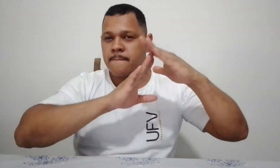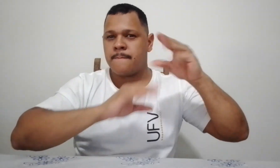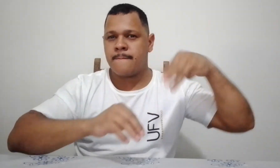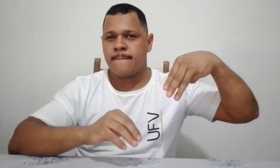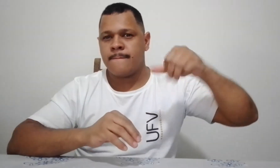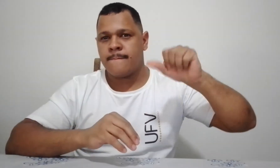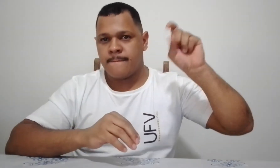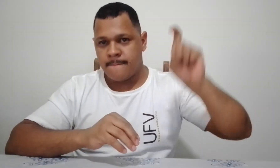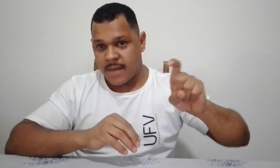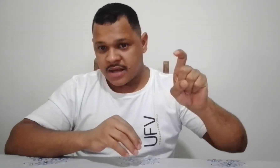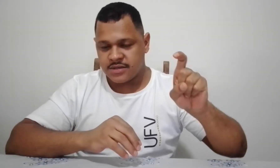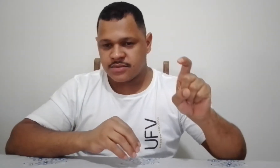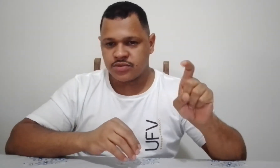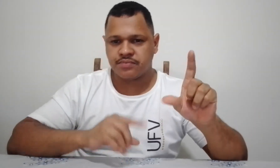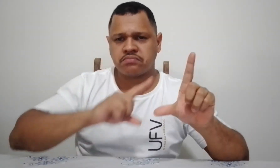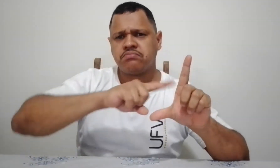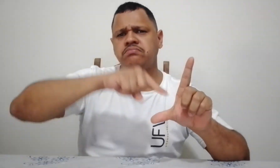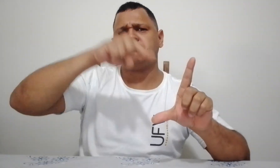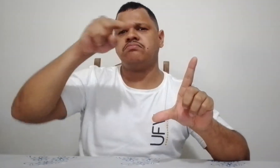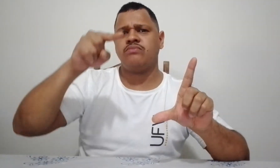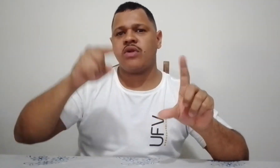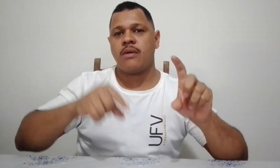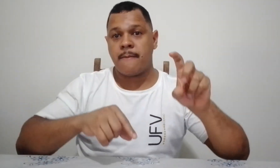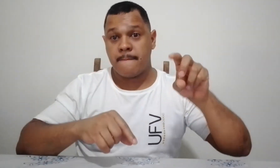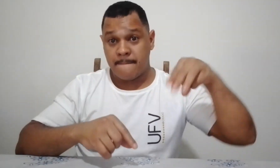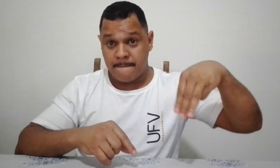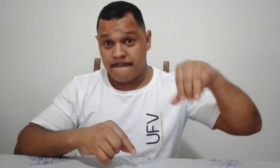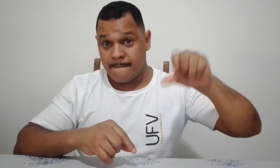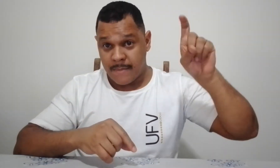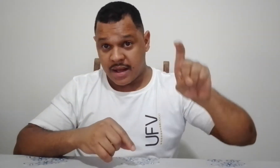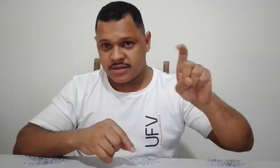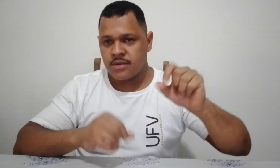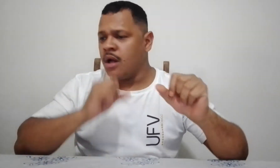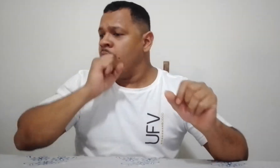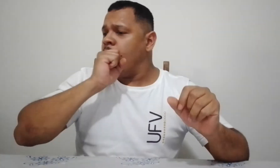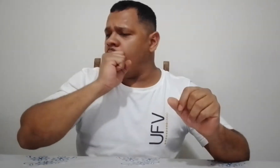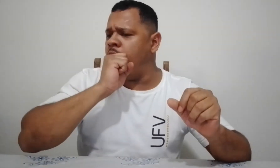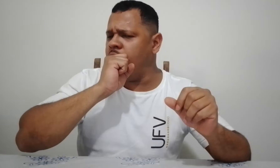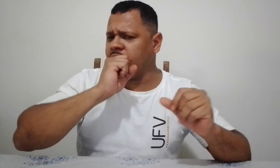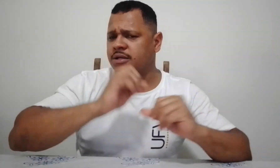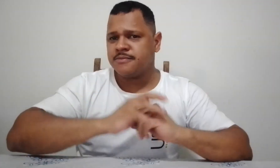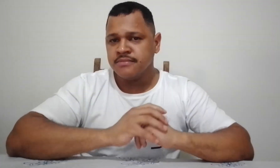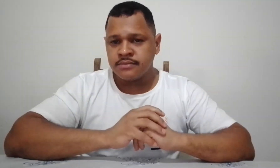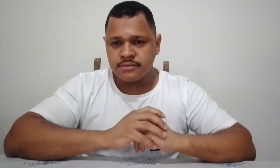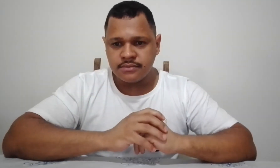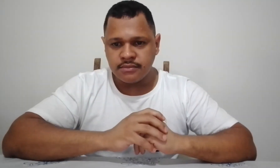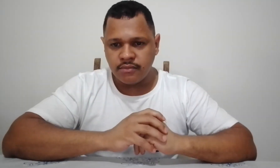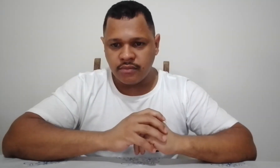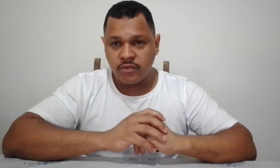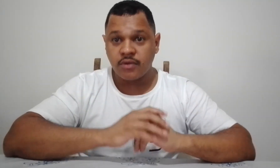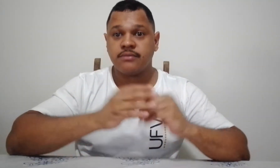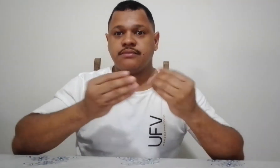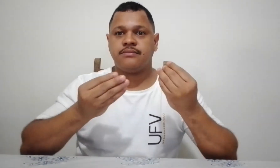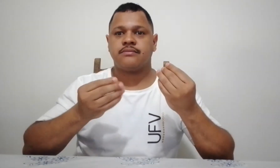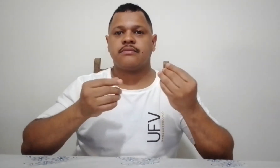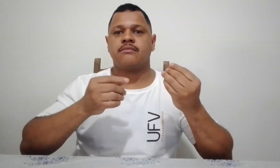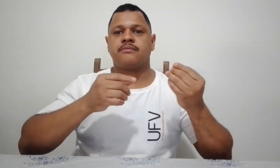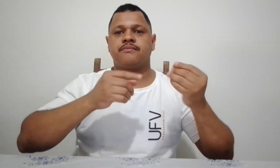de pico aqui, por exemplo, no caso a corrente de pico aqui, seria representada na posição mais 90